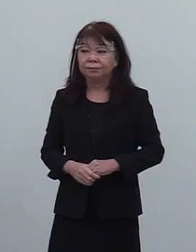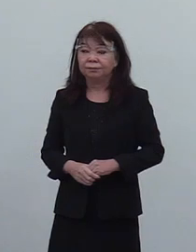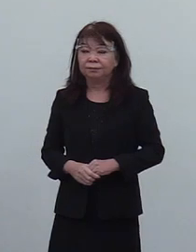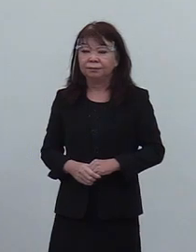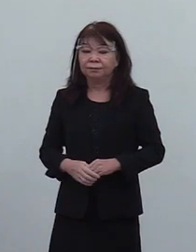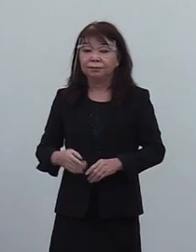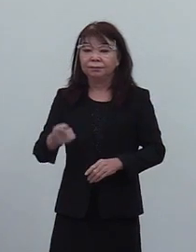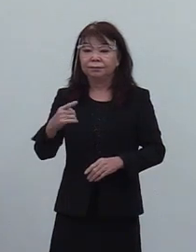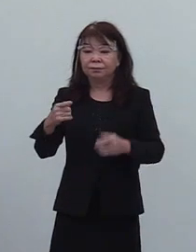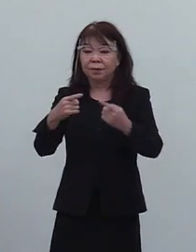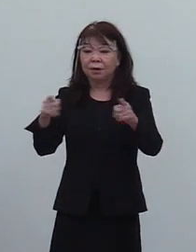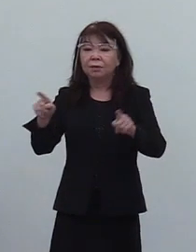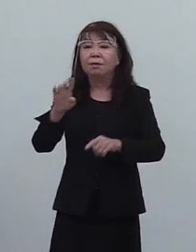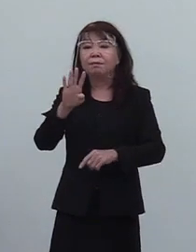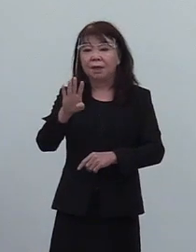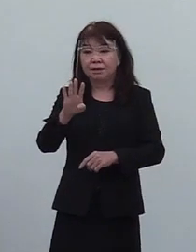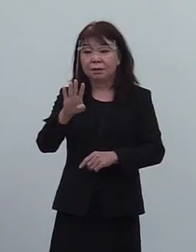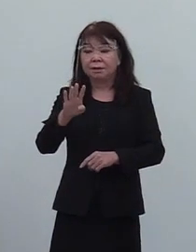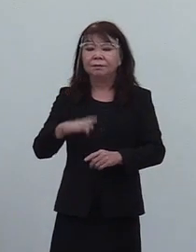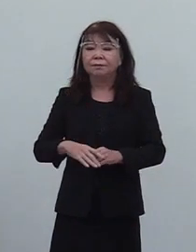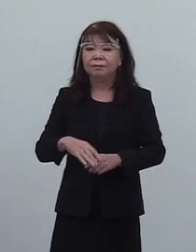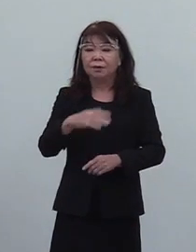次のページ、4ページ目の